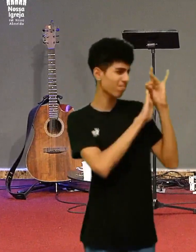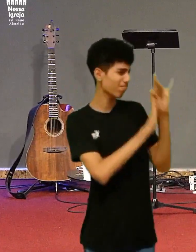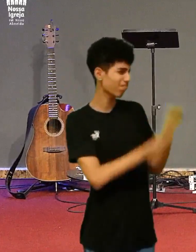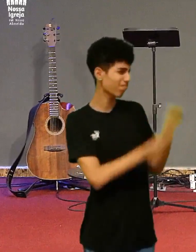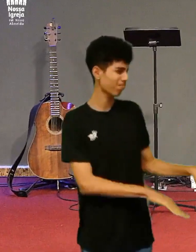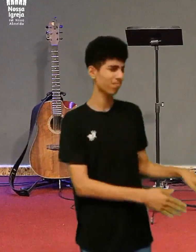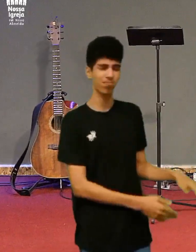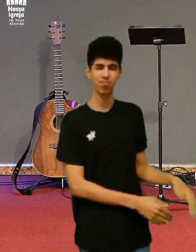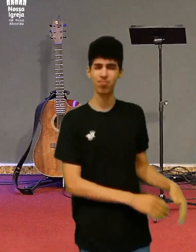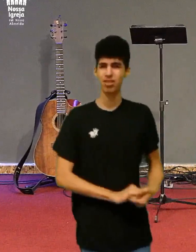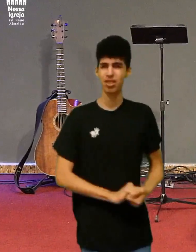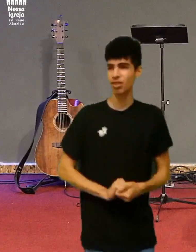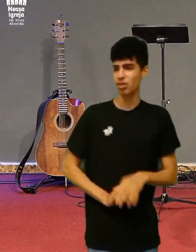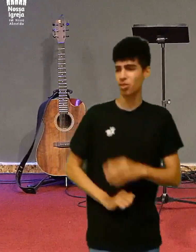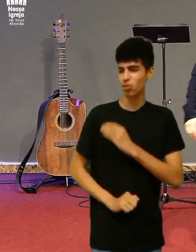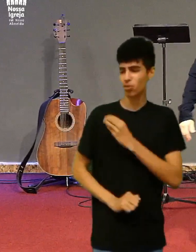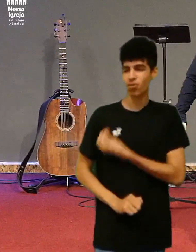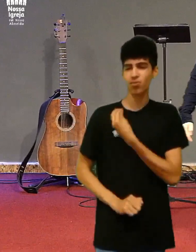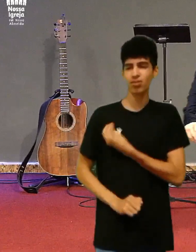totalmente restaurados.